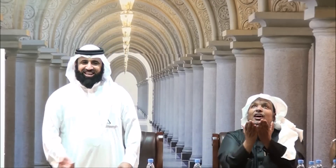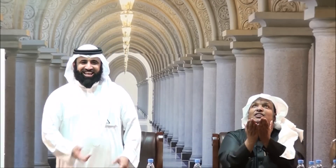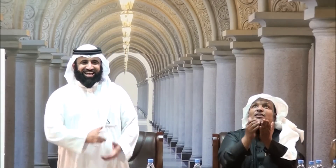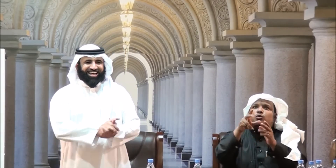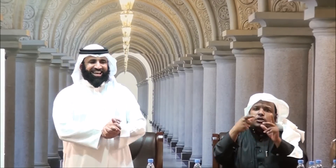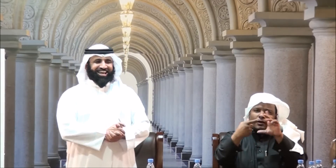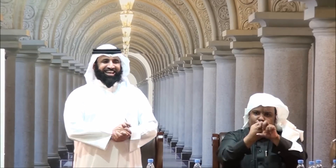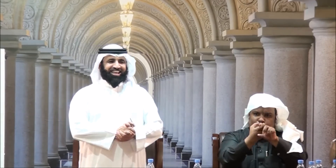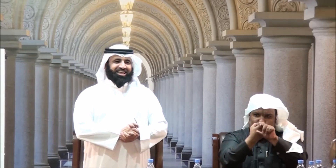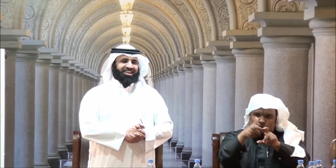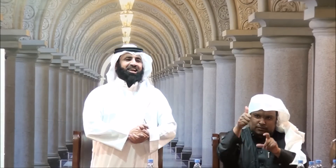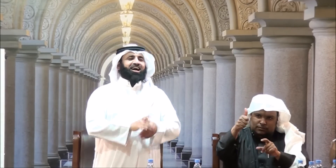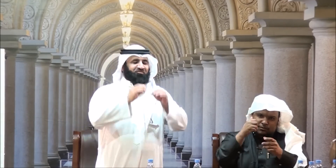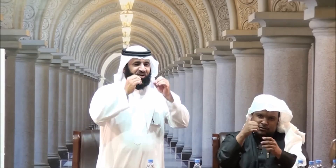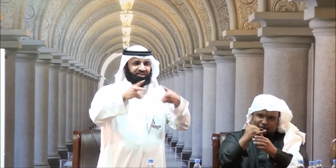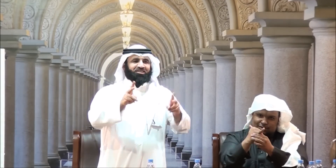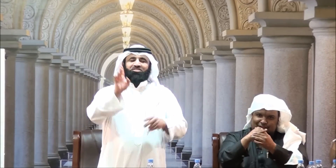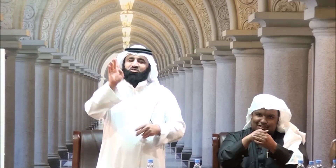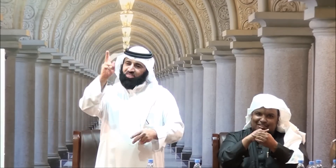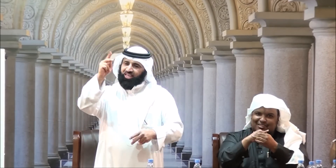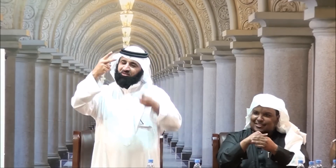امترجم الله يزوجك.